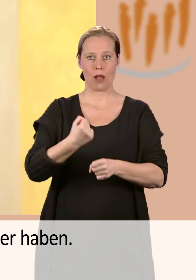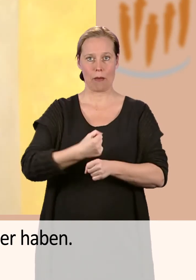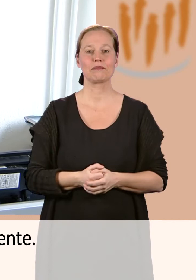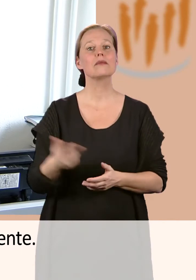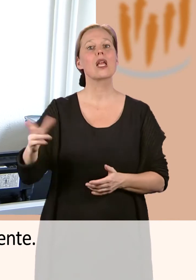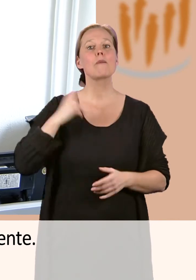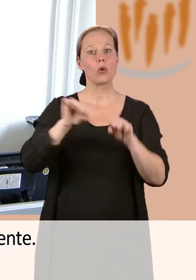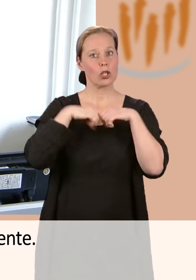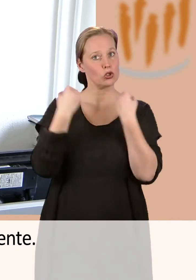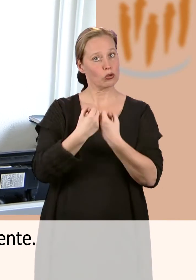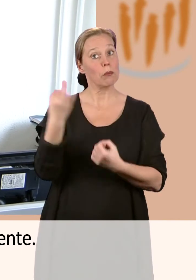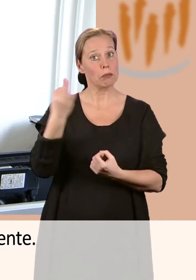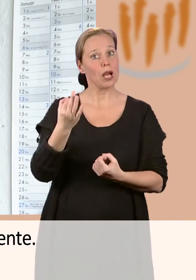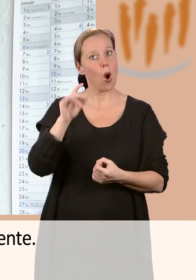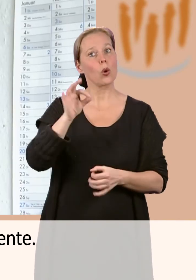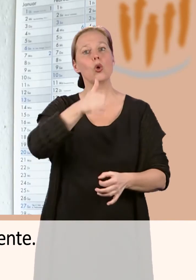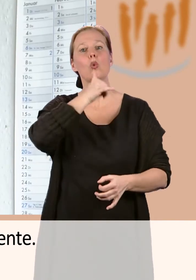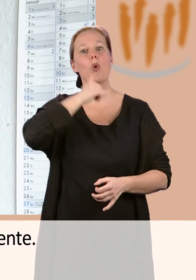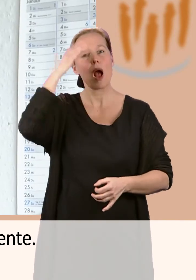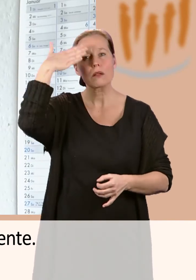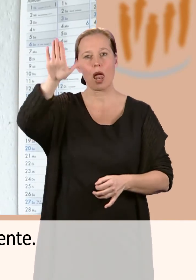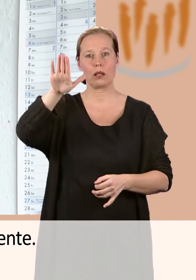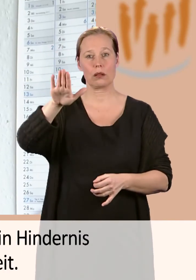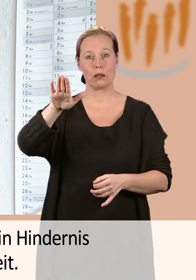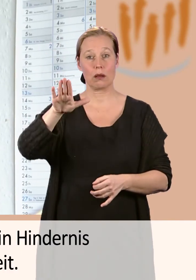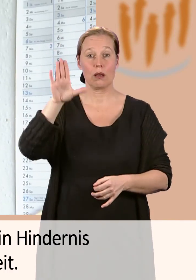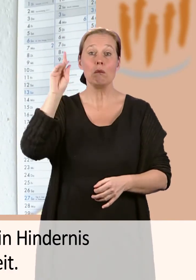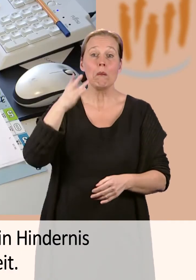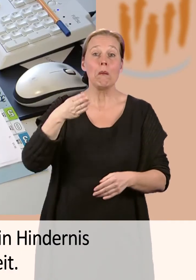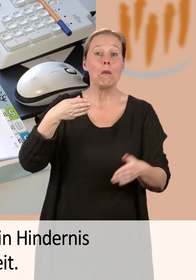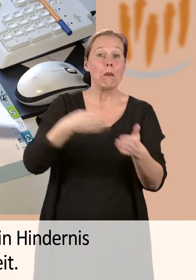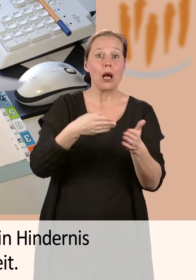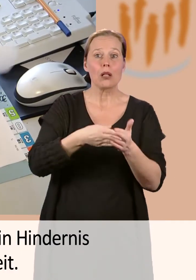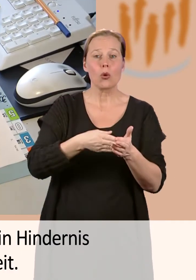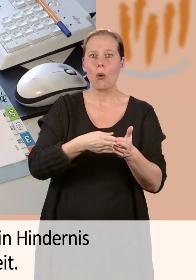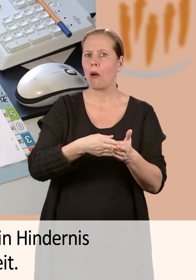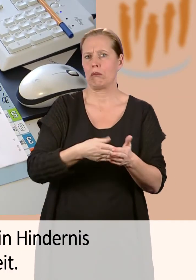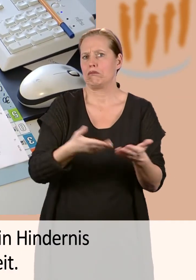und Arbeitsplätze zu bewerben. Das kommt darauf an, dass der Bewerber sich gut präsentiert, dass er Erfahrungen hat, dass er uns weiterhelfen kann,